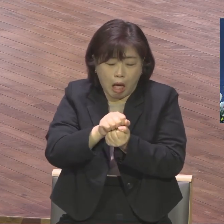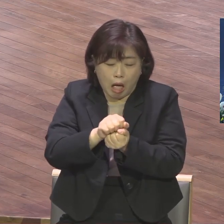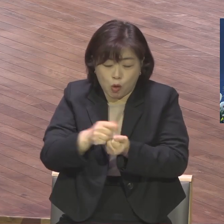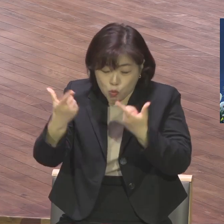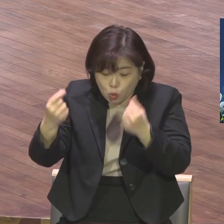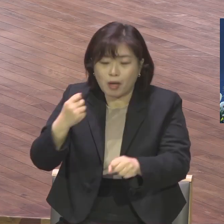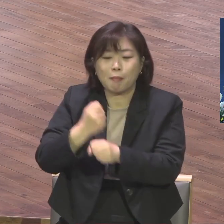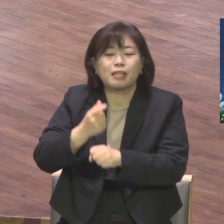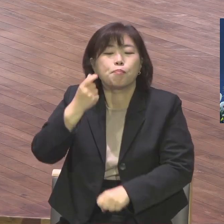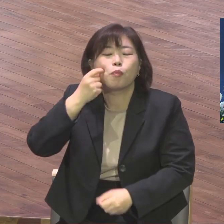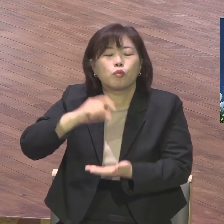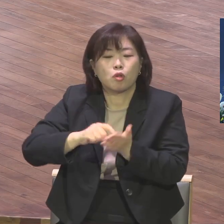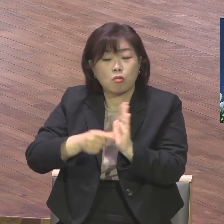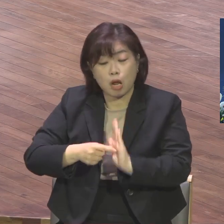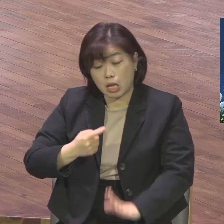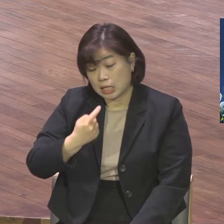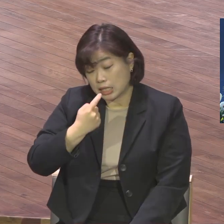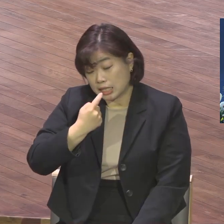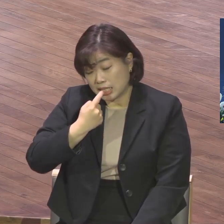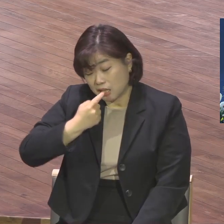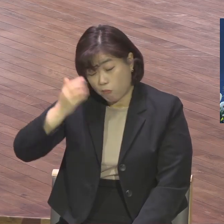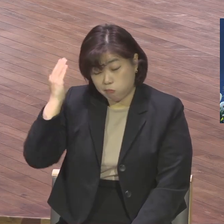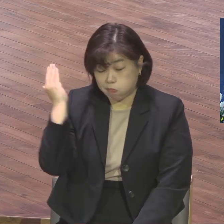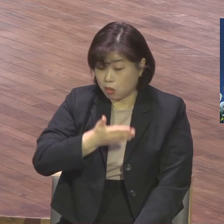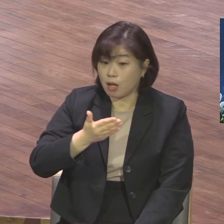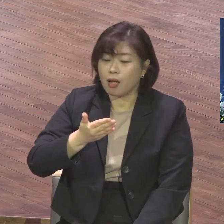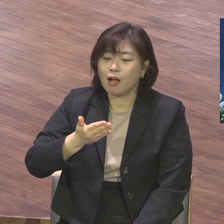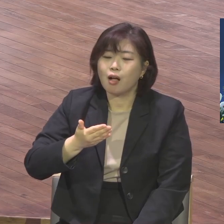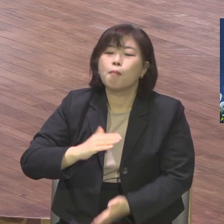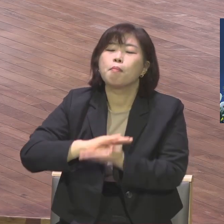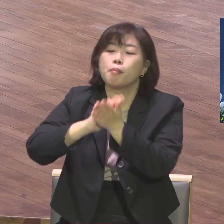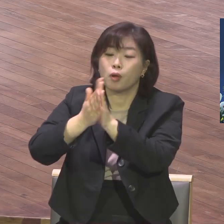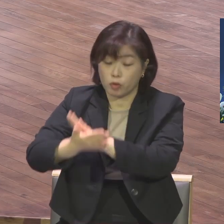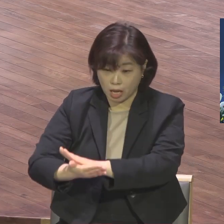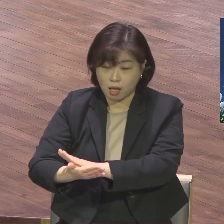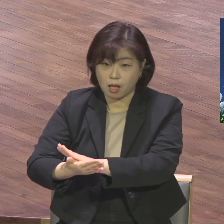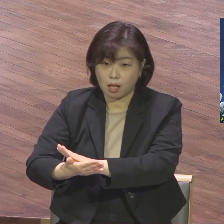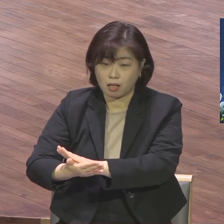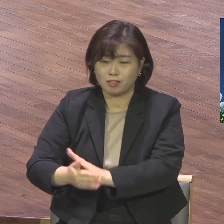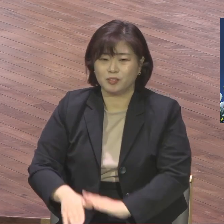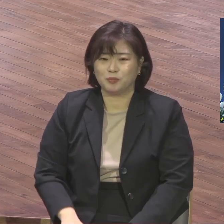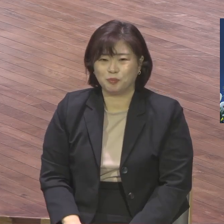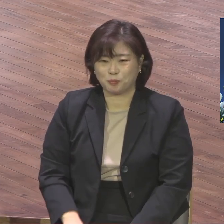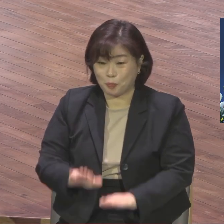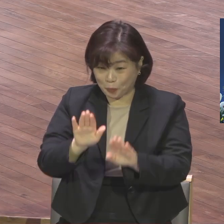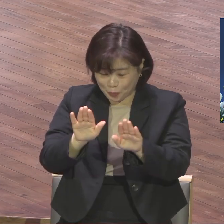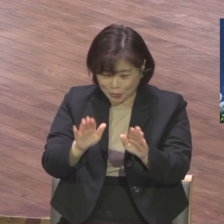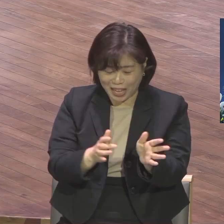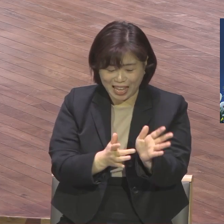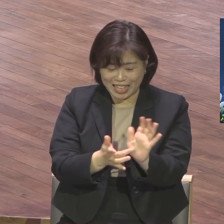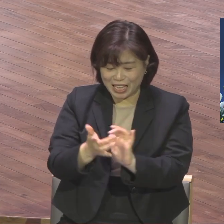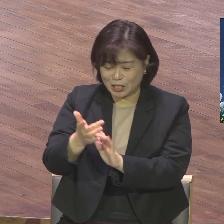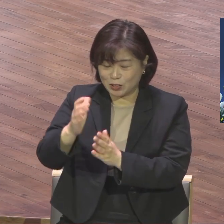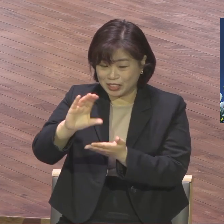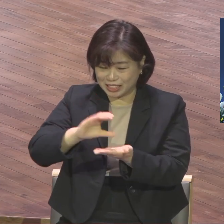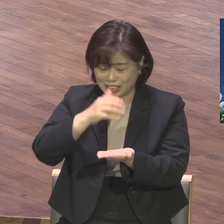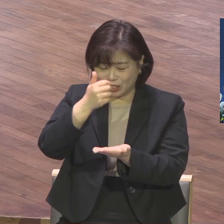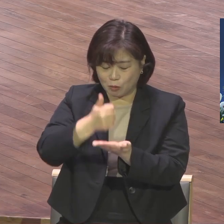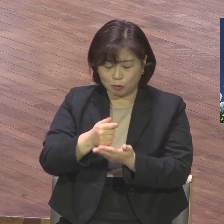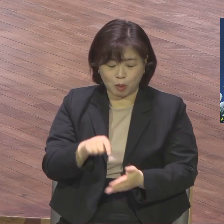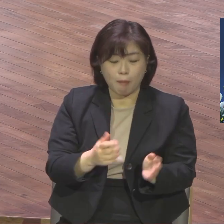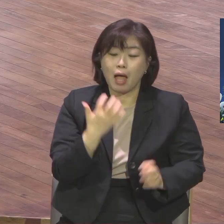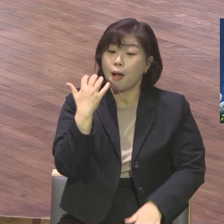오늘 본문 이 시간표는 베드로가 주는 그리스도시요 살아계신 하나님의